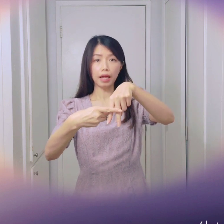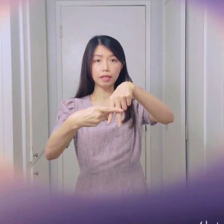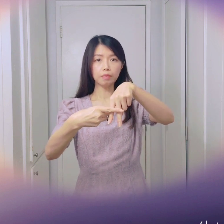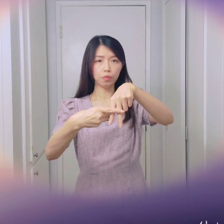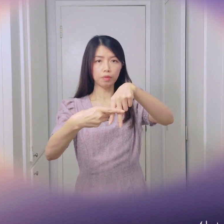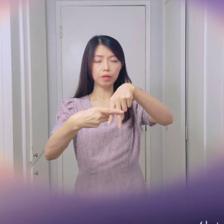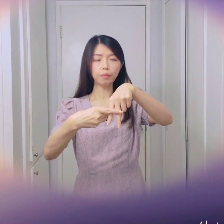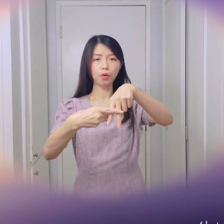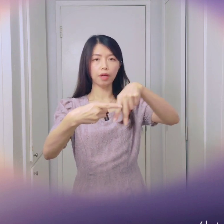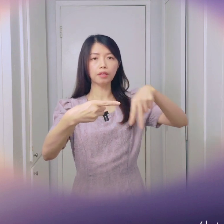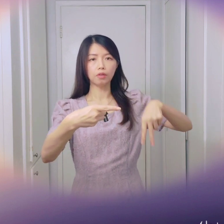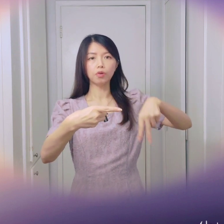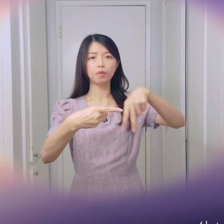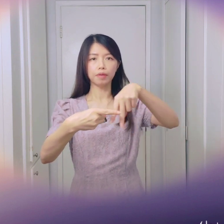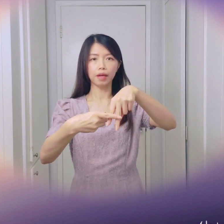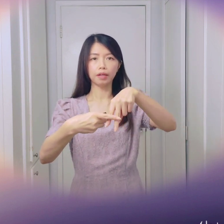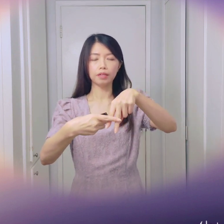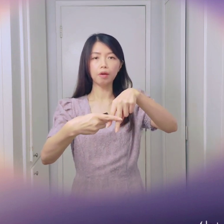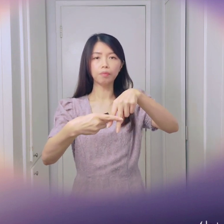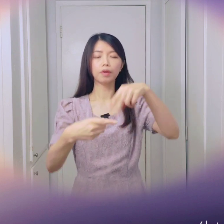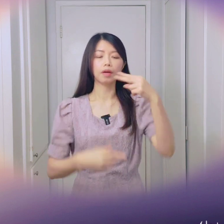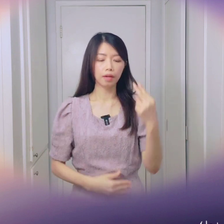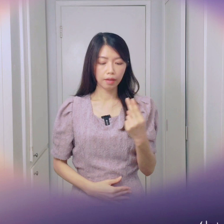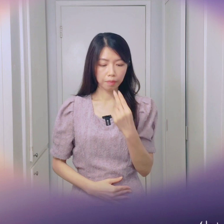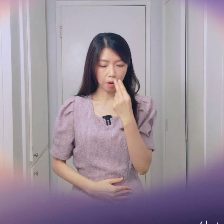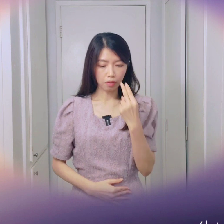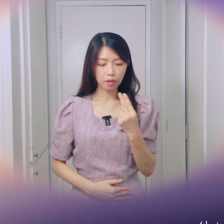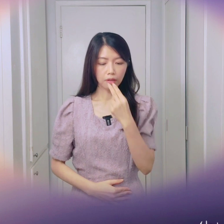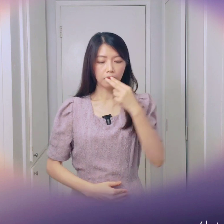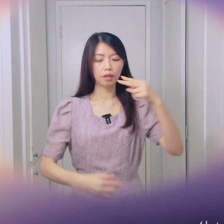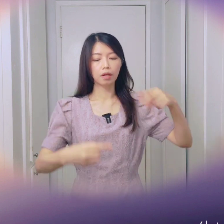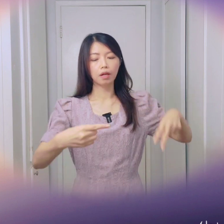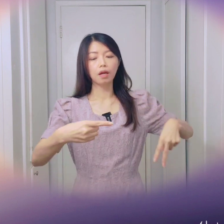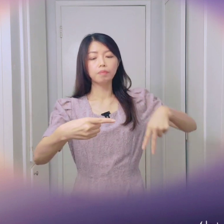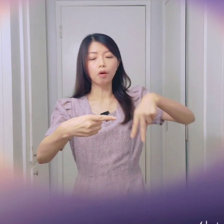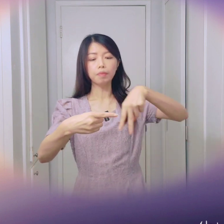십자가에 달리신 모습을 표현한 그런 수어입니다. 그래서 생명을